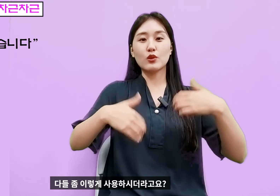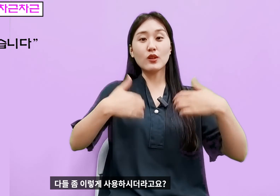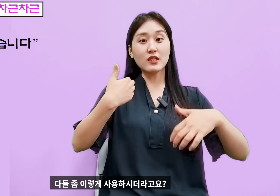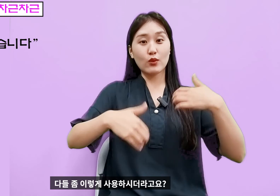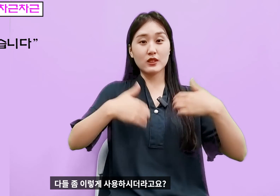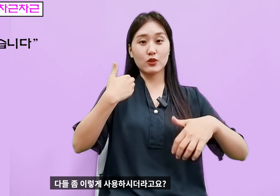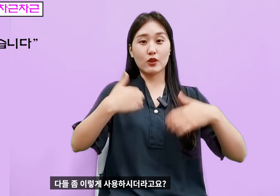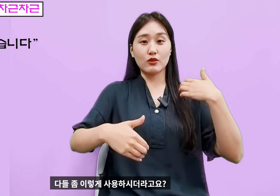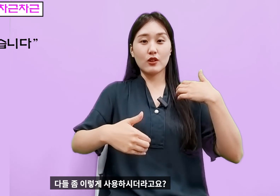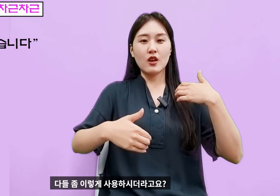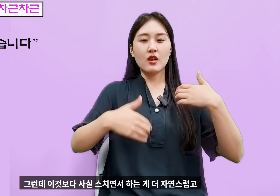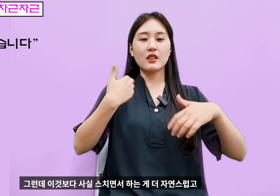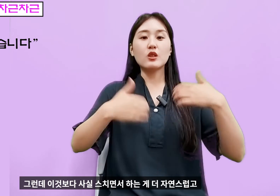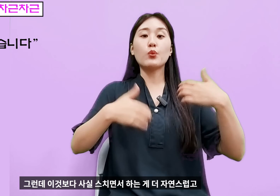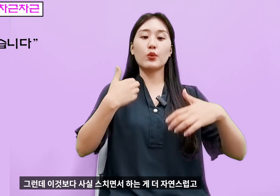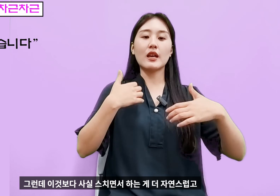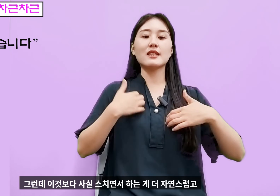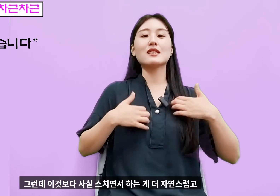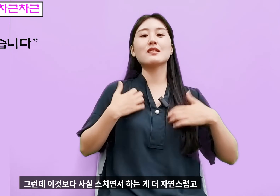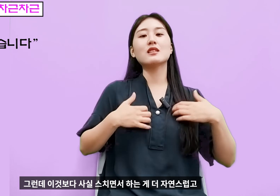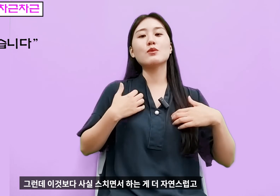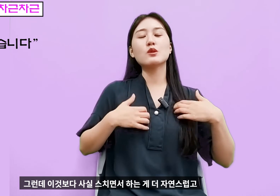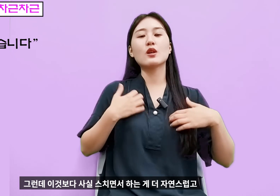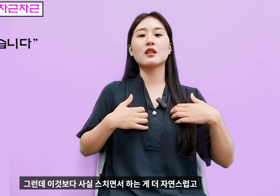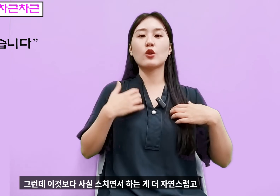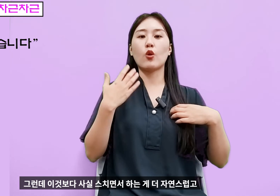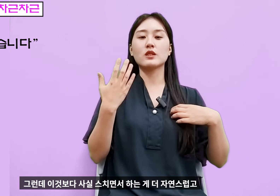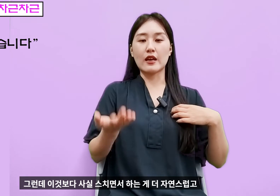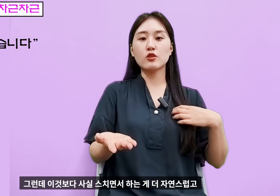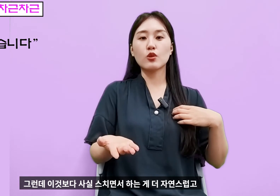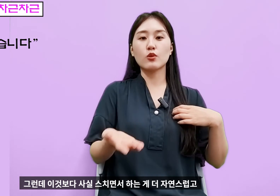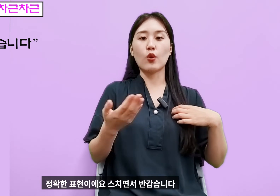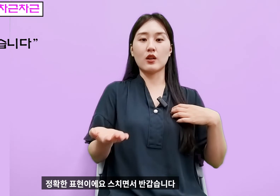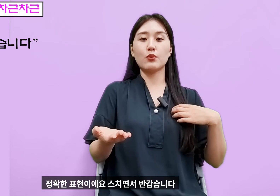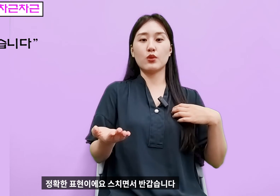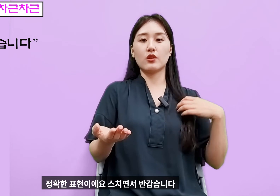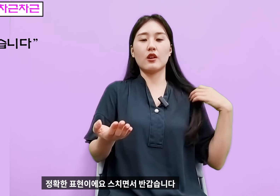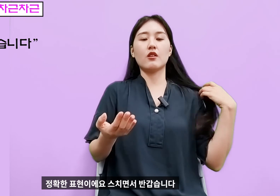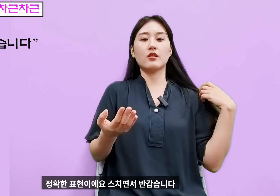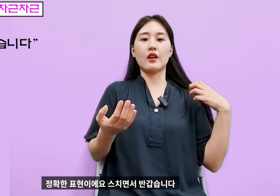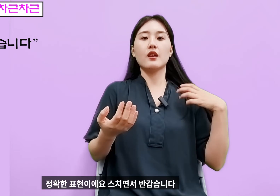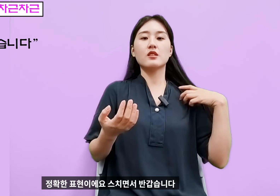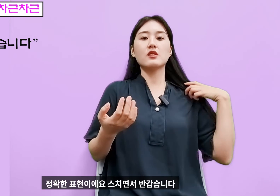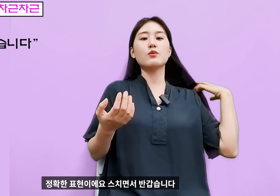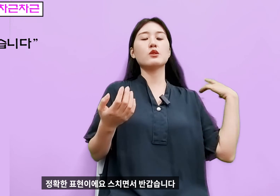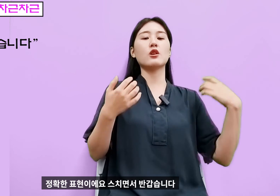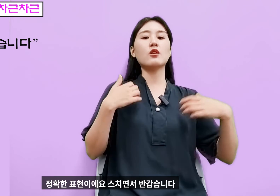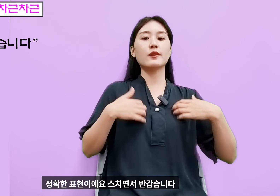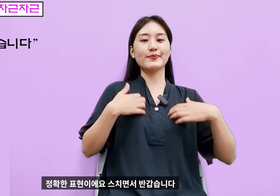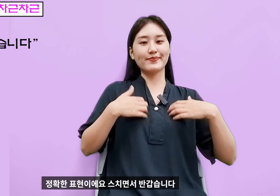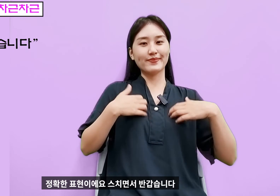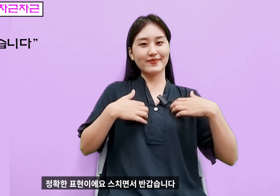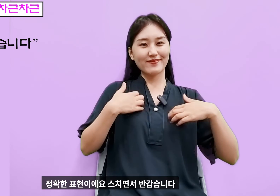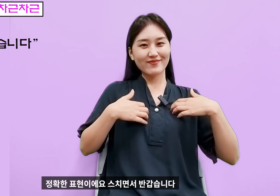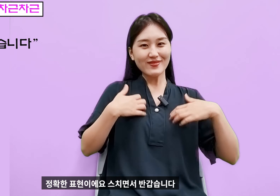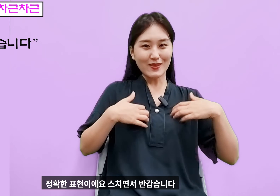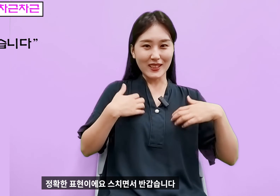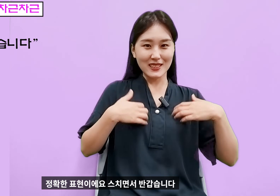이렇게 사용하시더라고요. 근데 이것보다 살짝 스치면서 하는 게 더 자연스럽고 정확한 표현이에요. 네, 스치면서